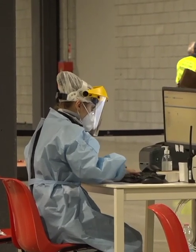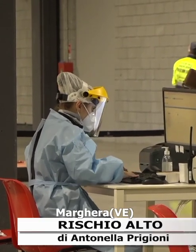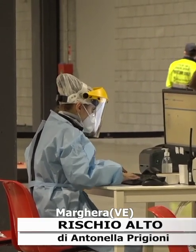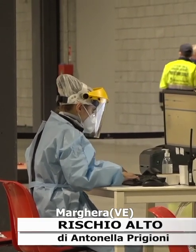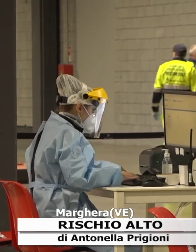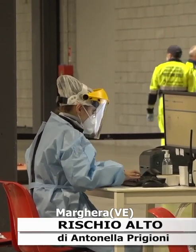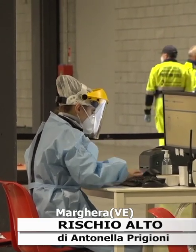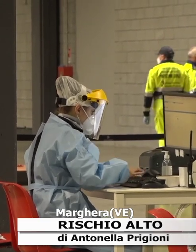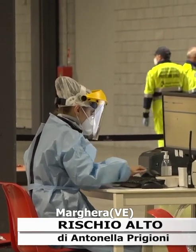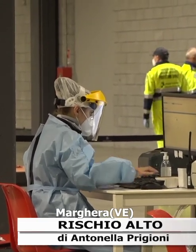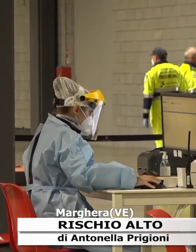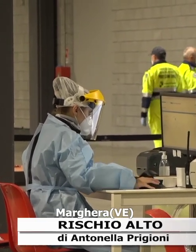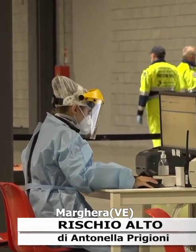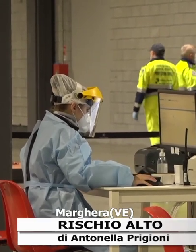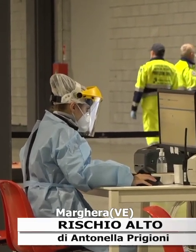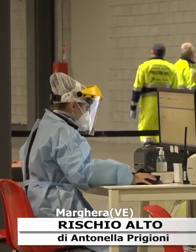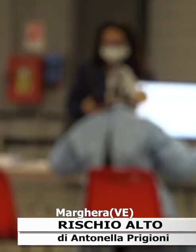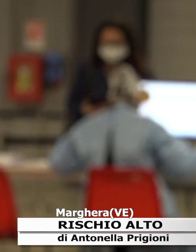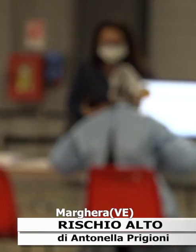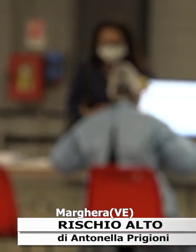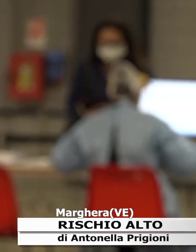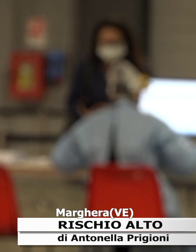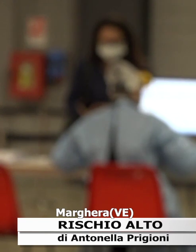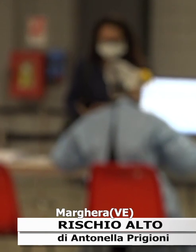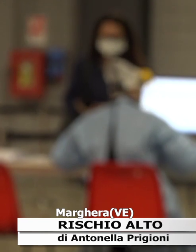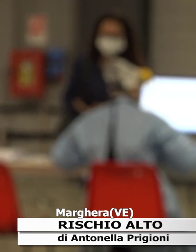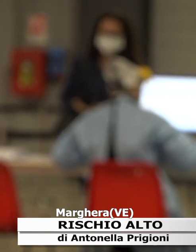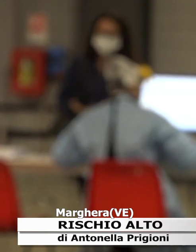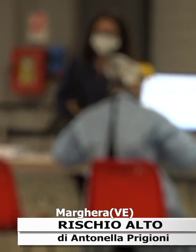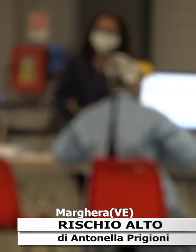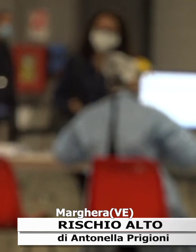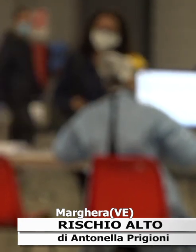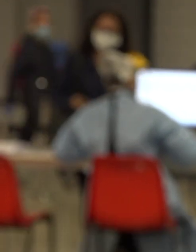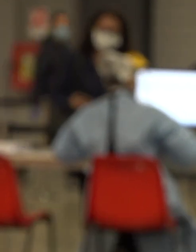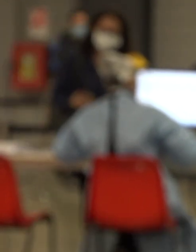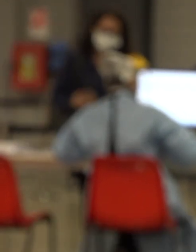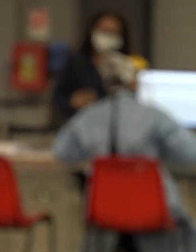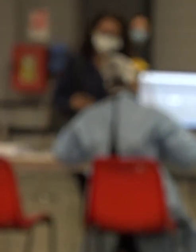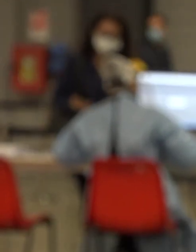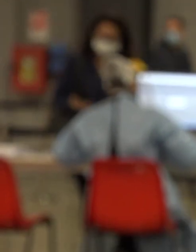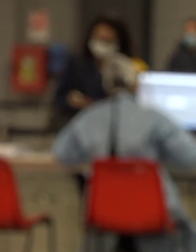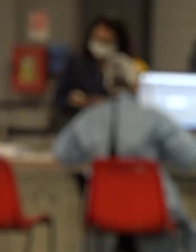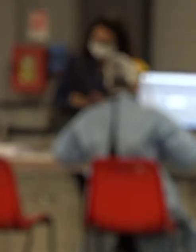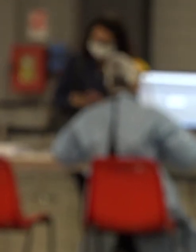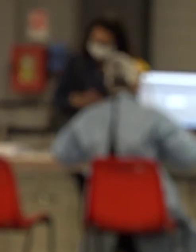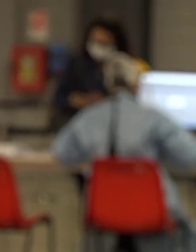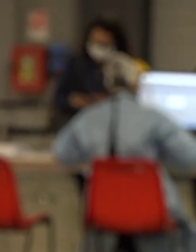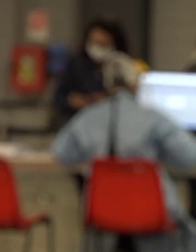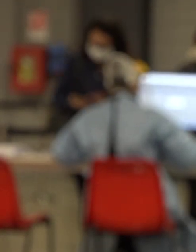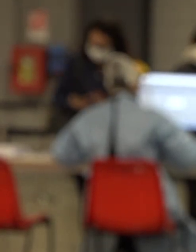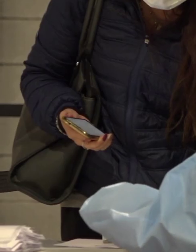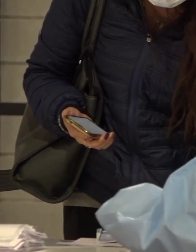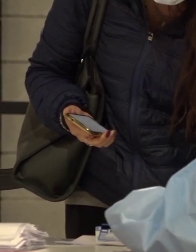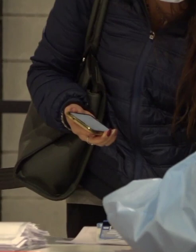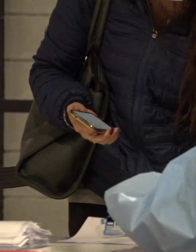Archiviato il parametro dell'incidenza, il governo sta valutando il rischio alto quale requisito per la classificazione delle regioni. La colorazione